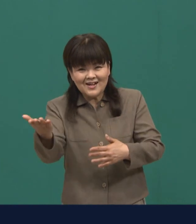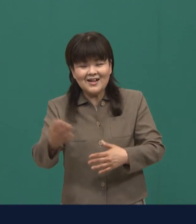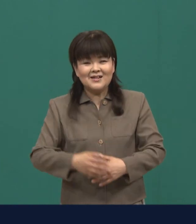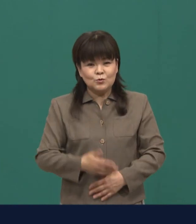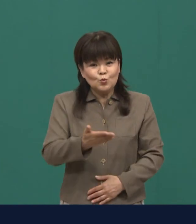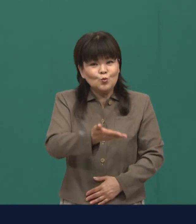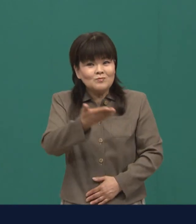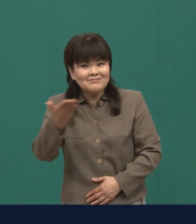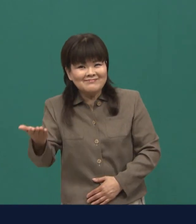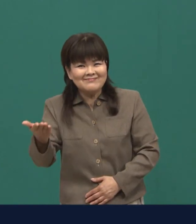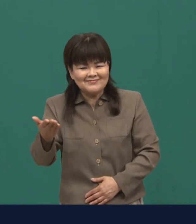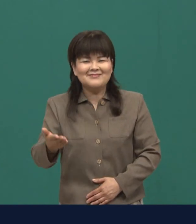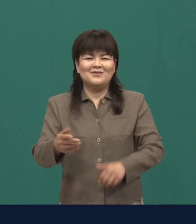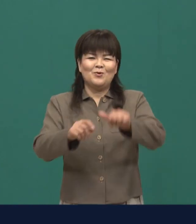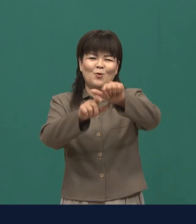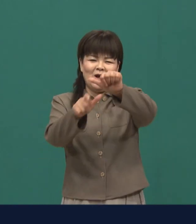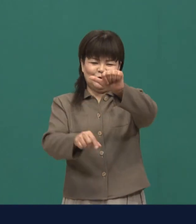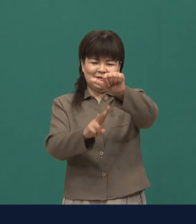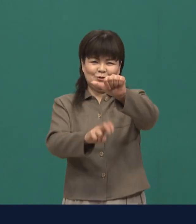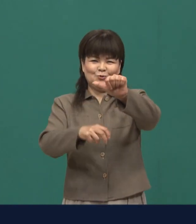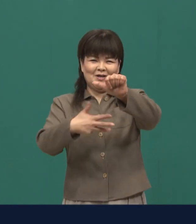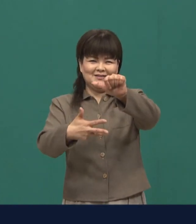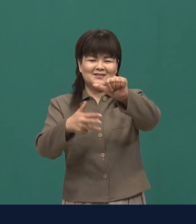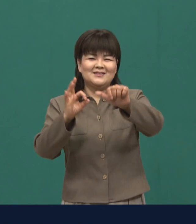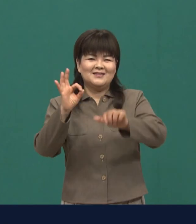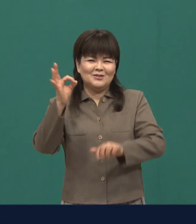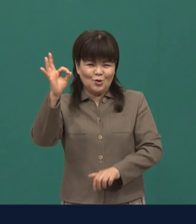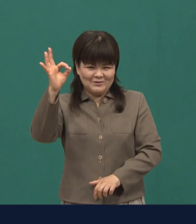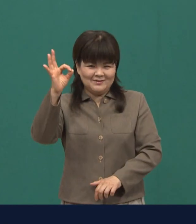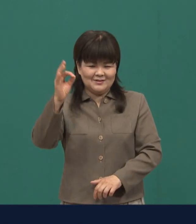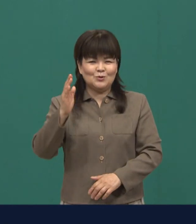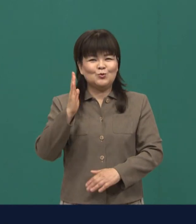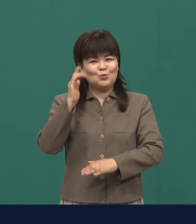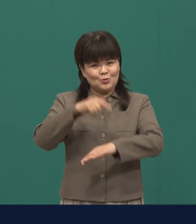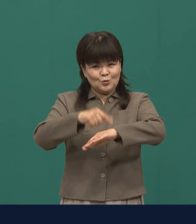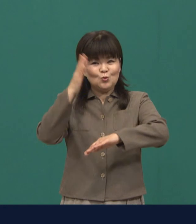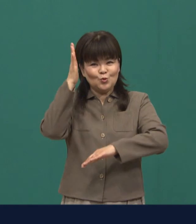いかがでしたでしょうか？それでは次回